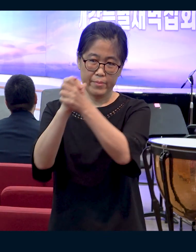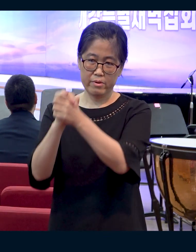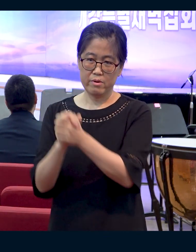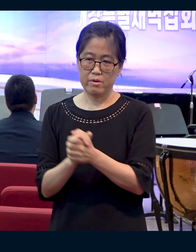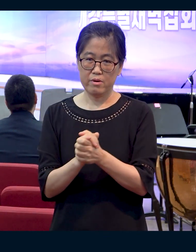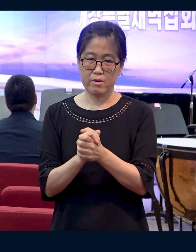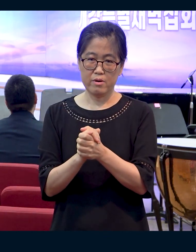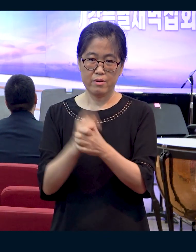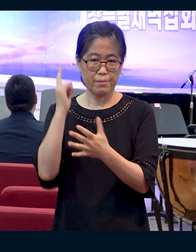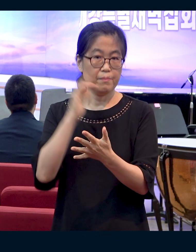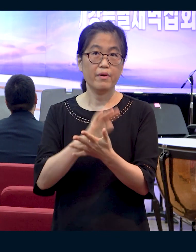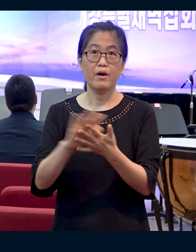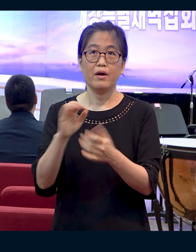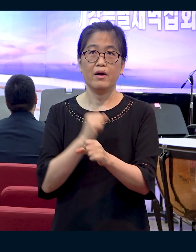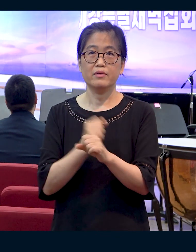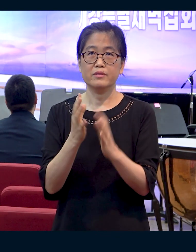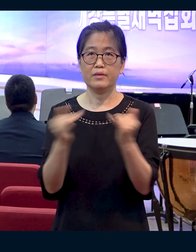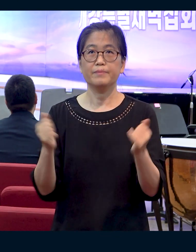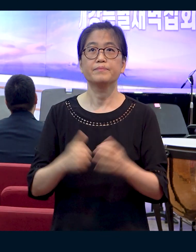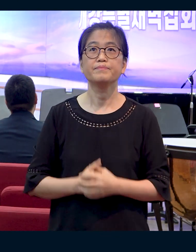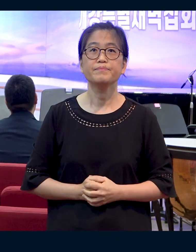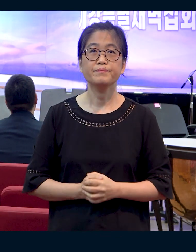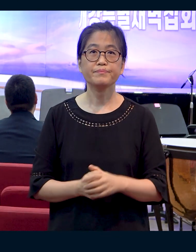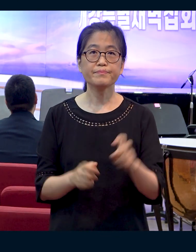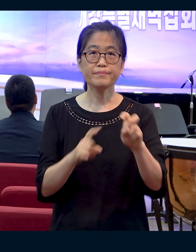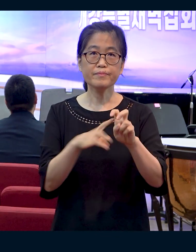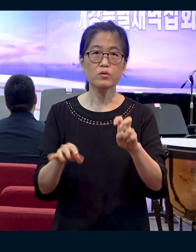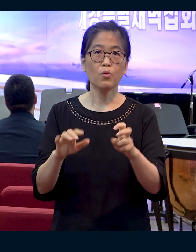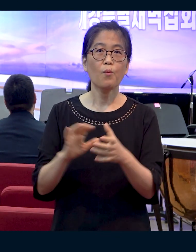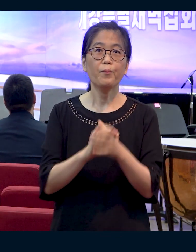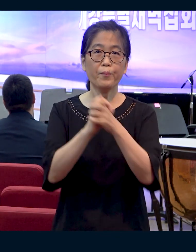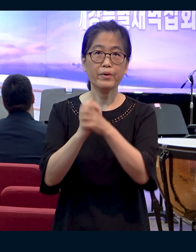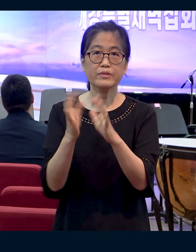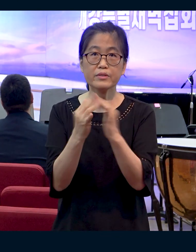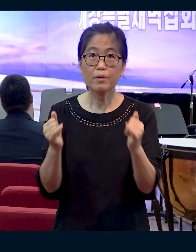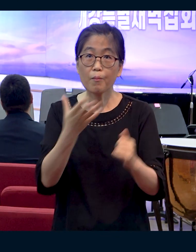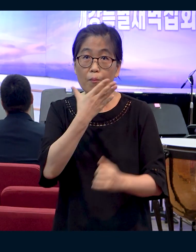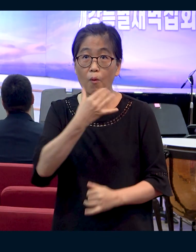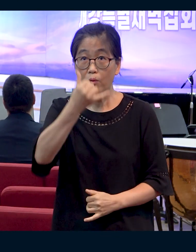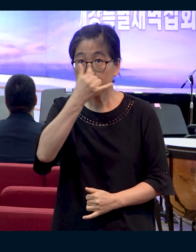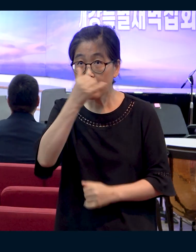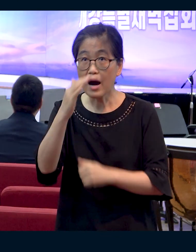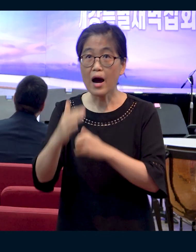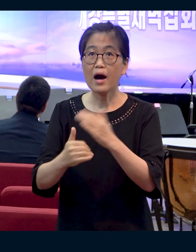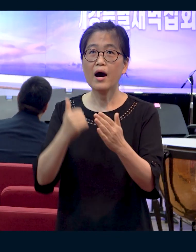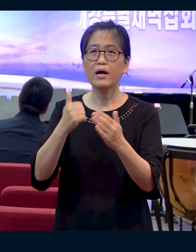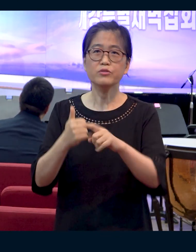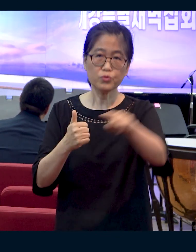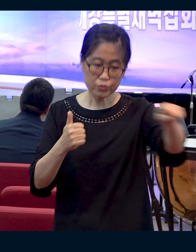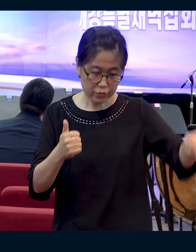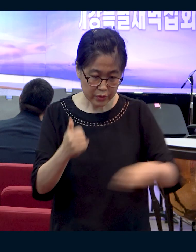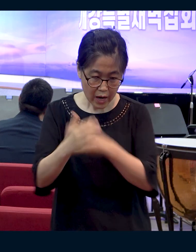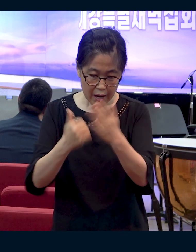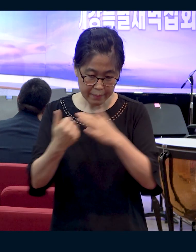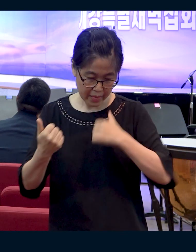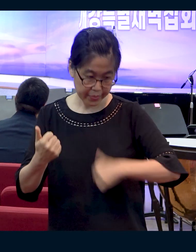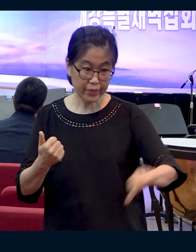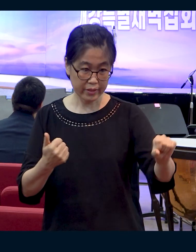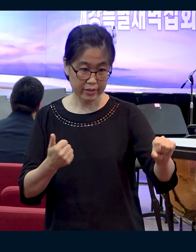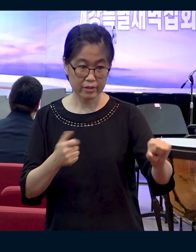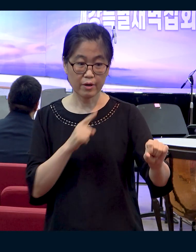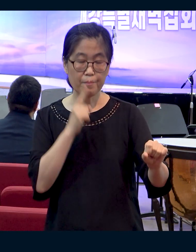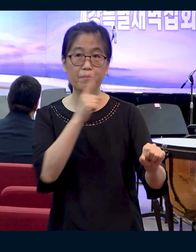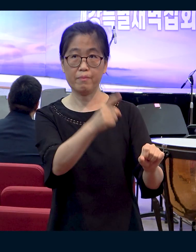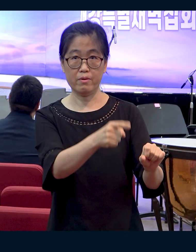거죠. 마태복음 5장 9절, 화평하게 하는 자는 복이 있나니 그들이 하나님의 아들이라 일컬음을